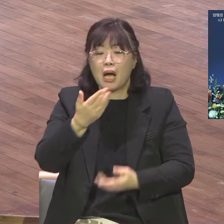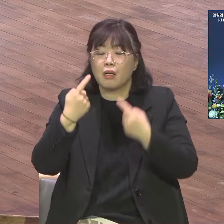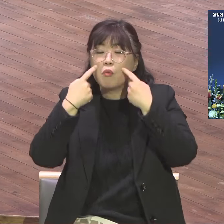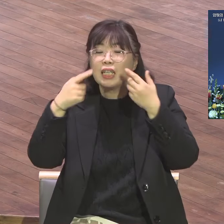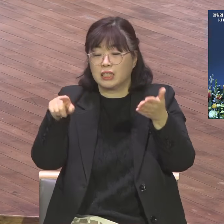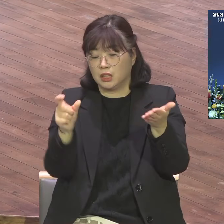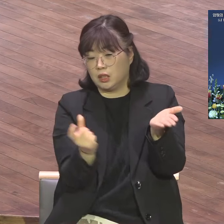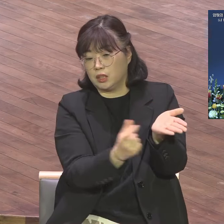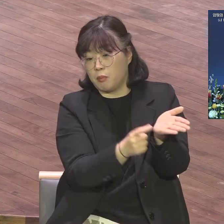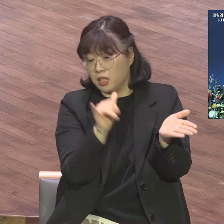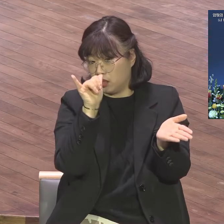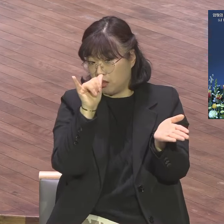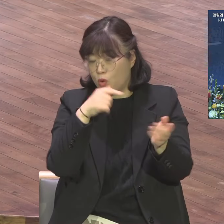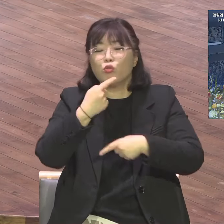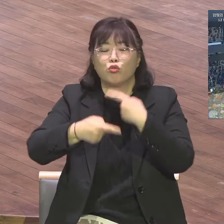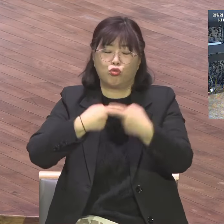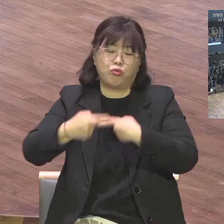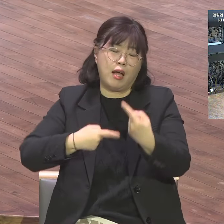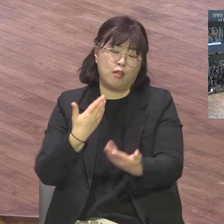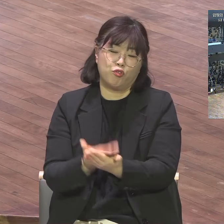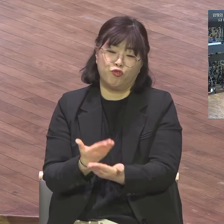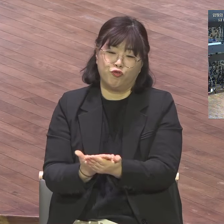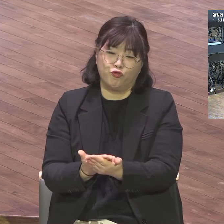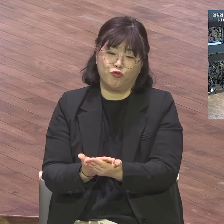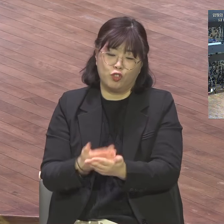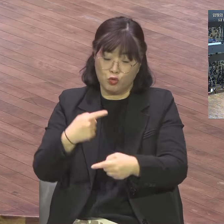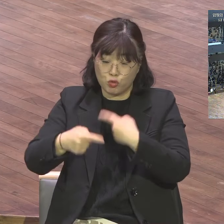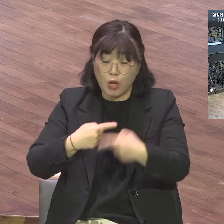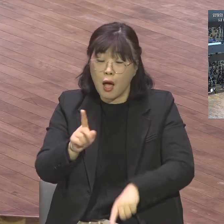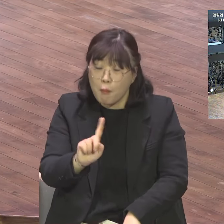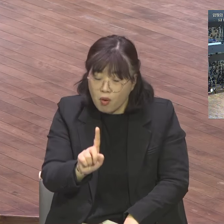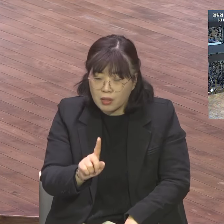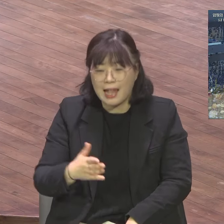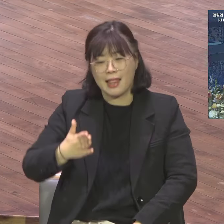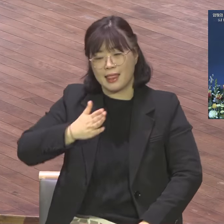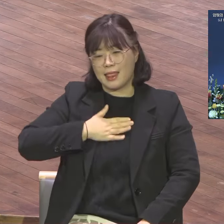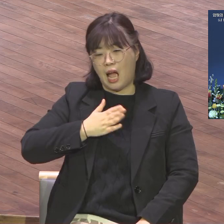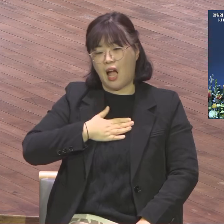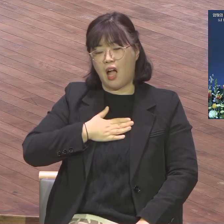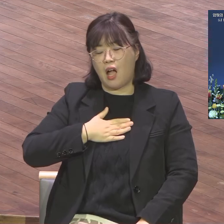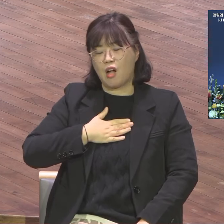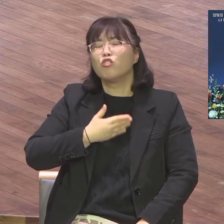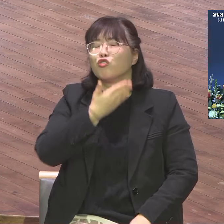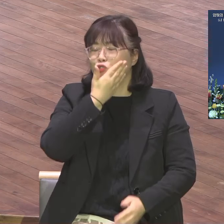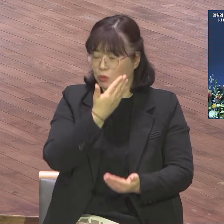내가 중요하다. 나예요. 나에게 말씀하시는 거예요.